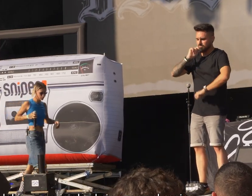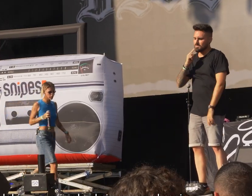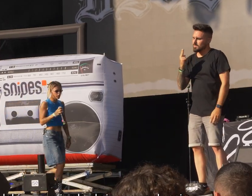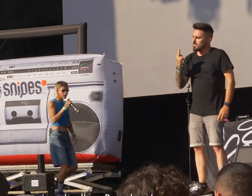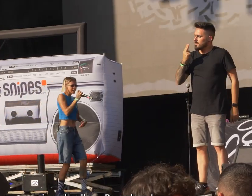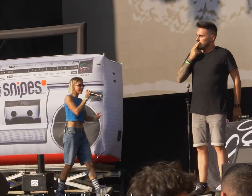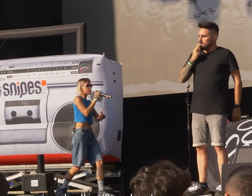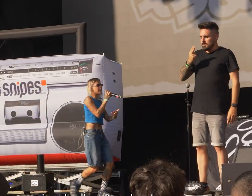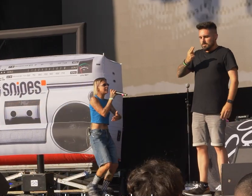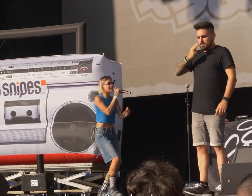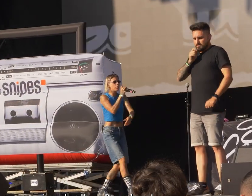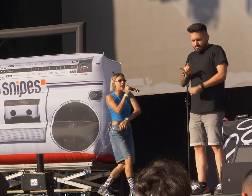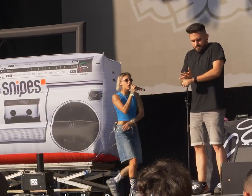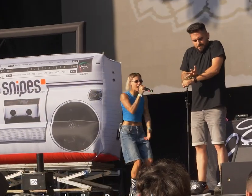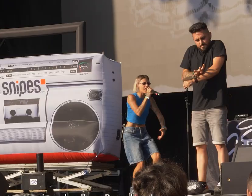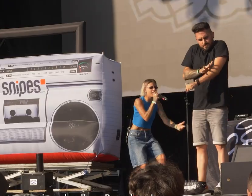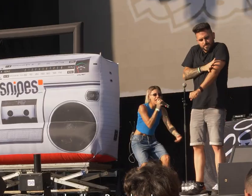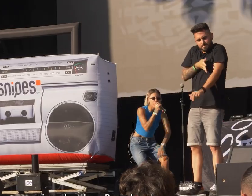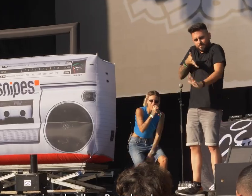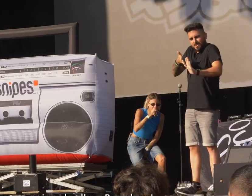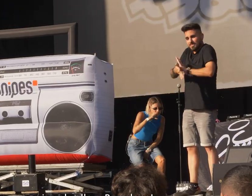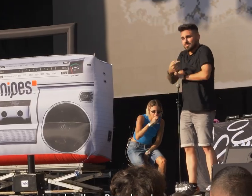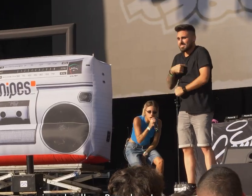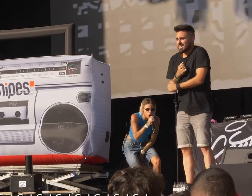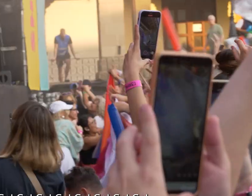el cenicero. Se me eriza el cuello.